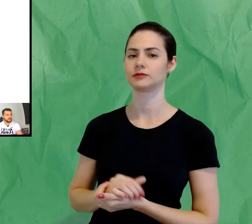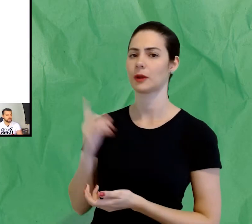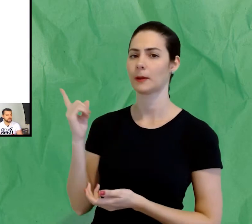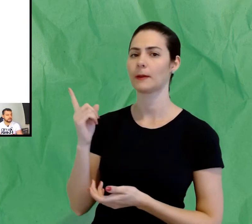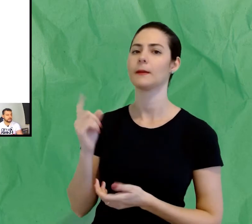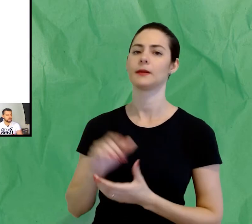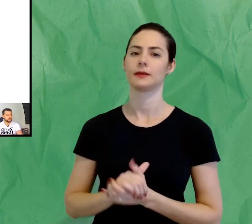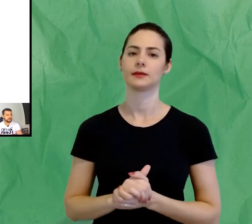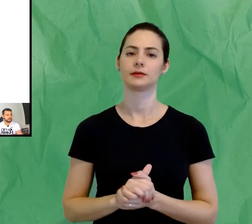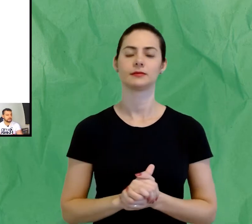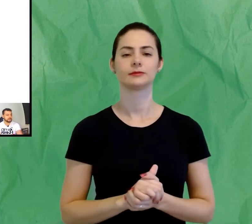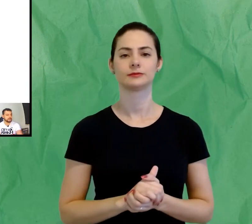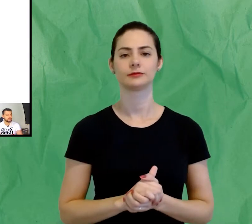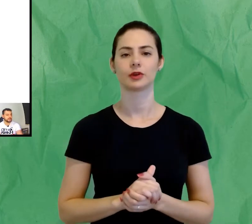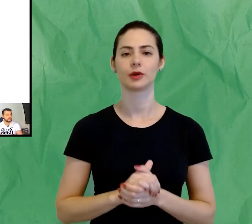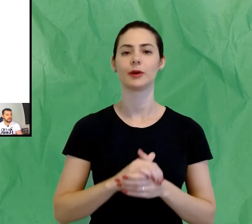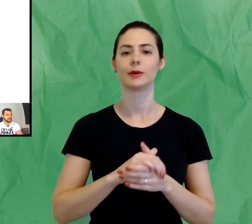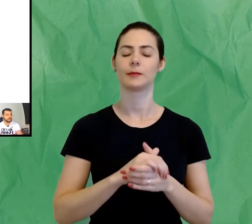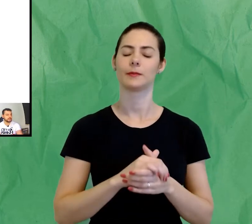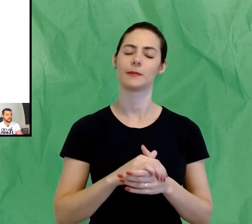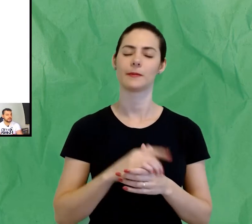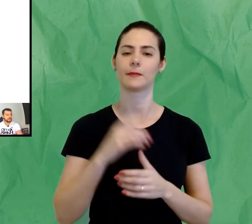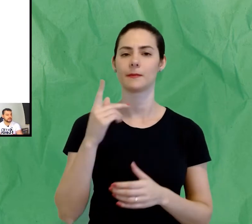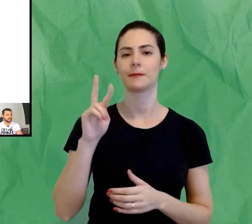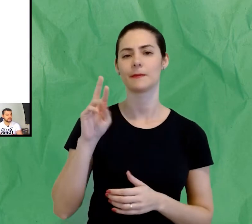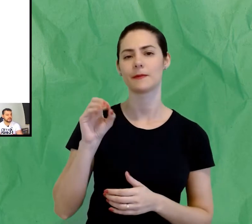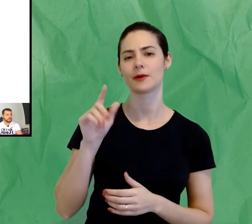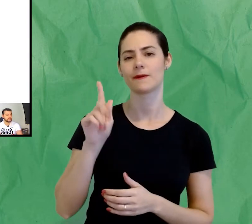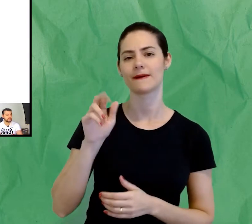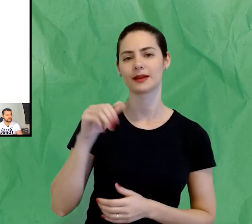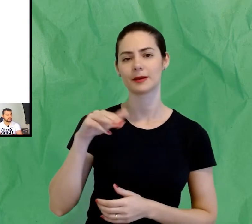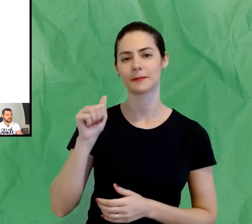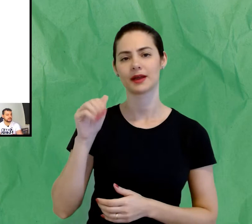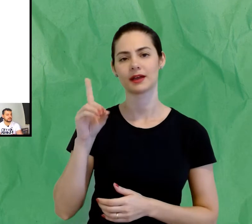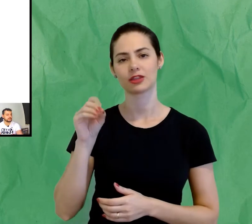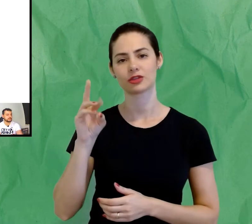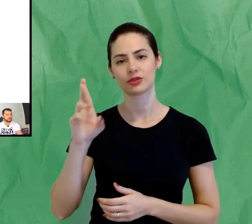programador de dispositivos